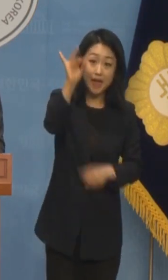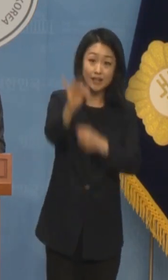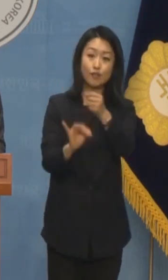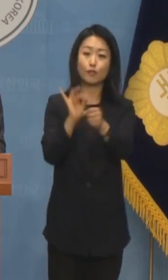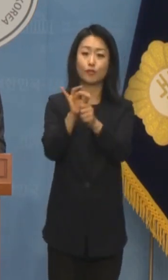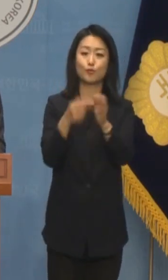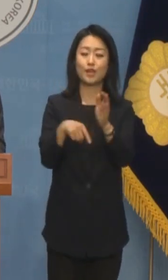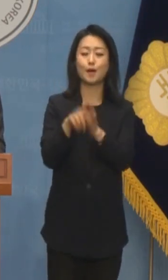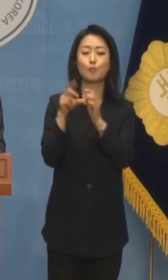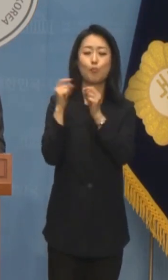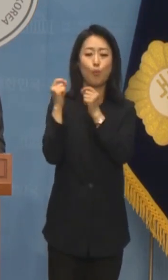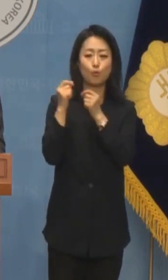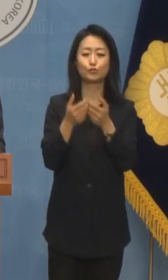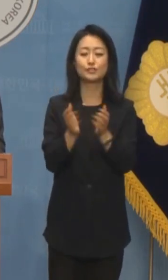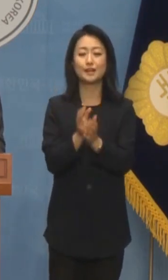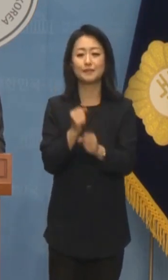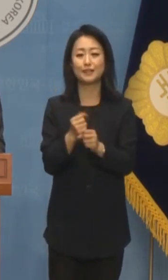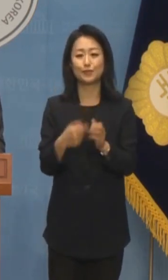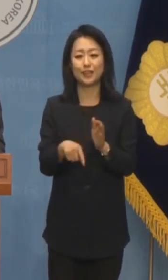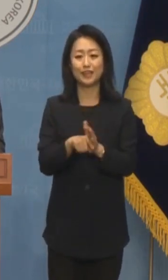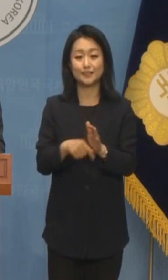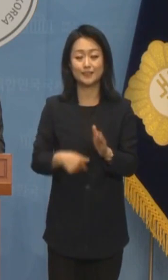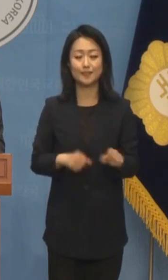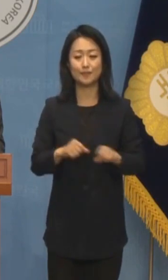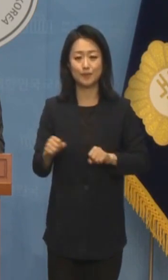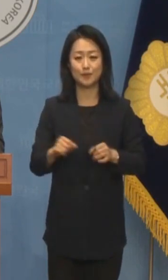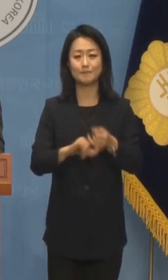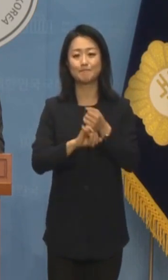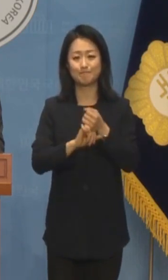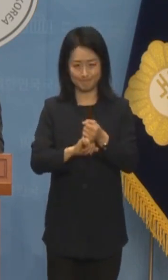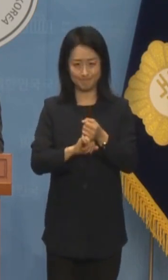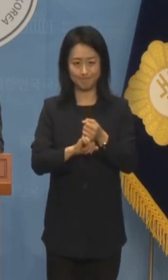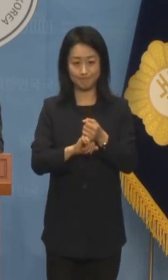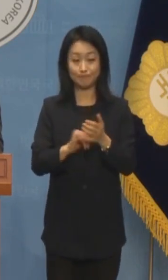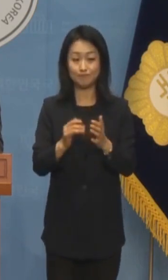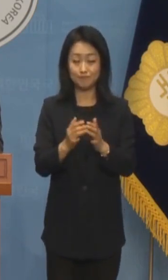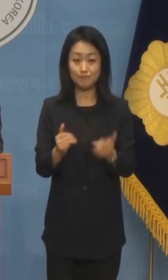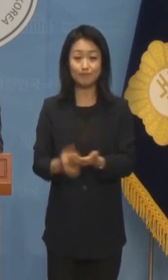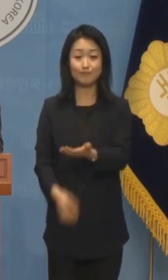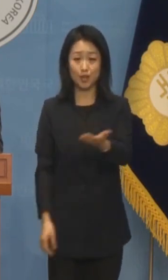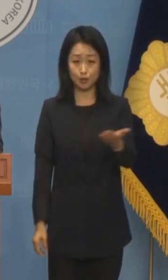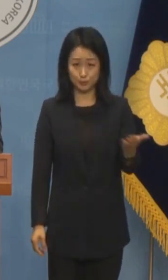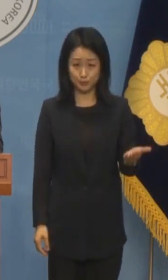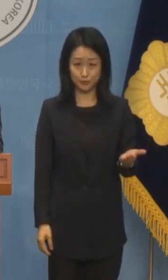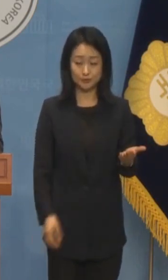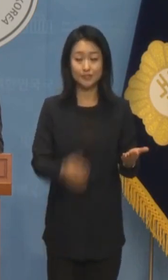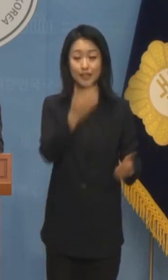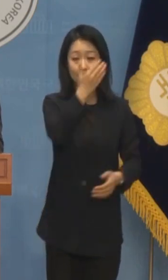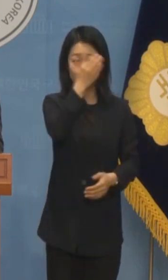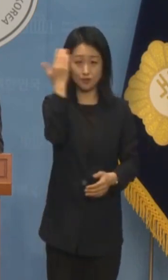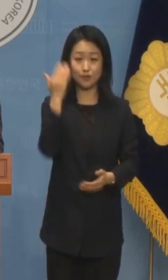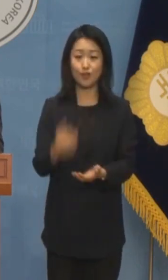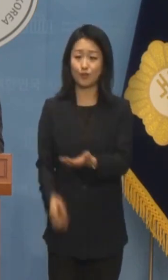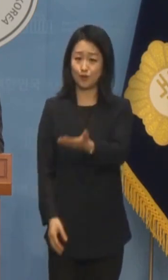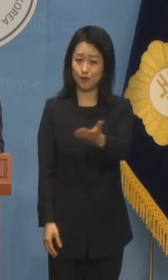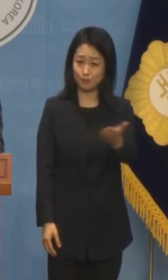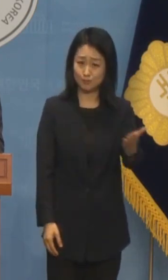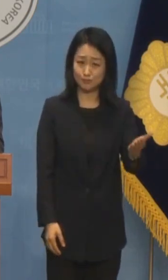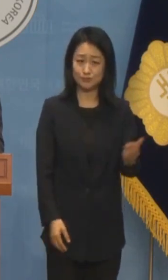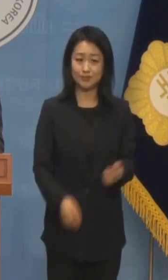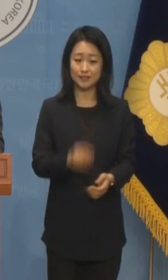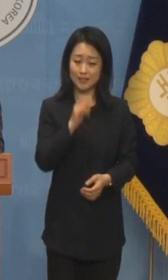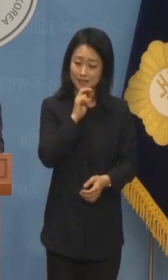보수 정당을 만들겠다는 각오로 임하겠습니다. 국민이, 청년이, 2030